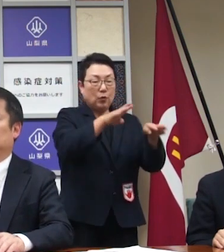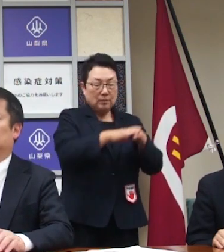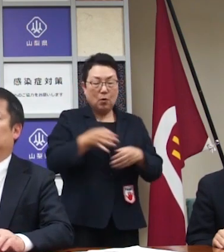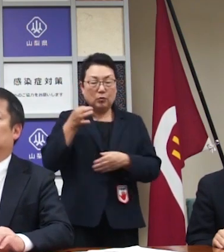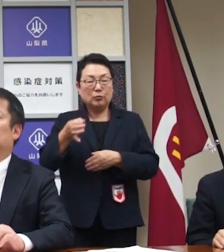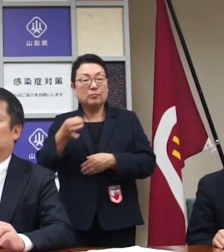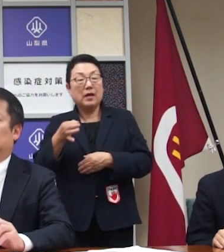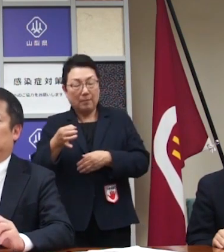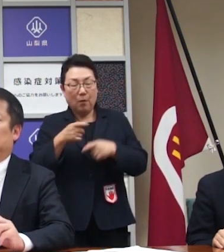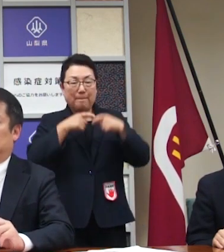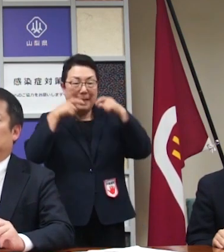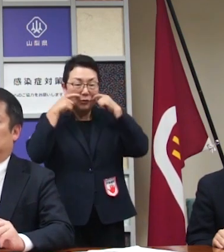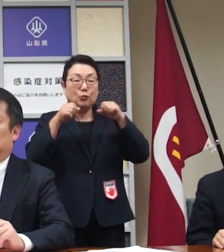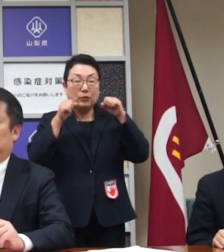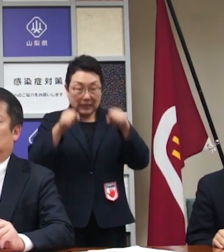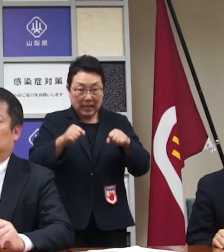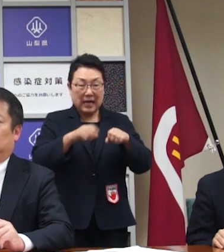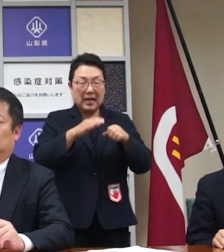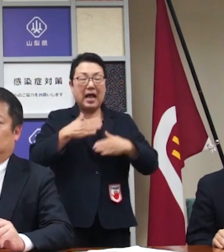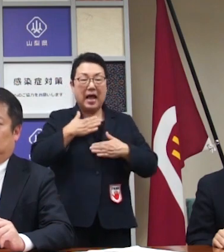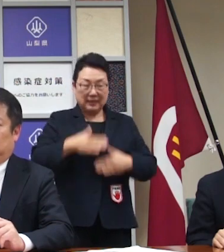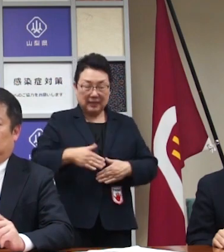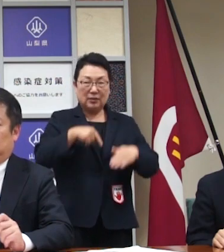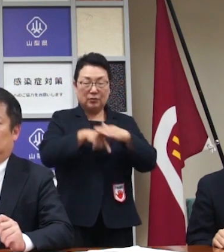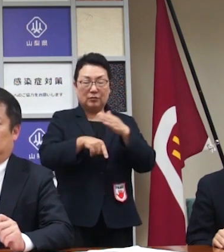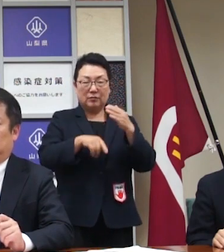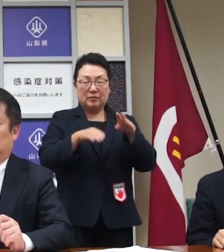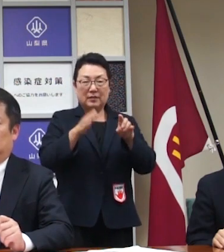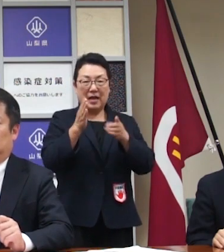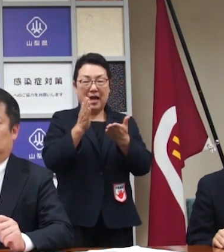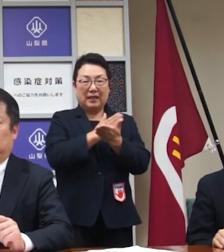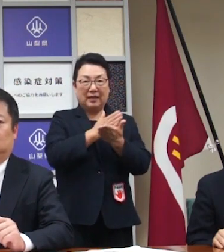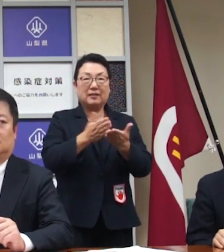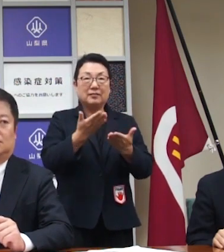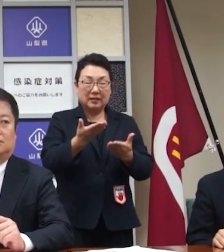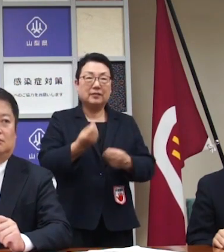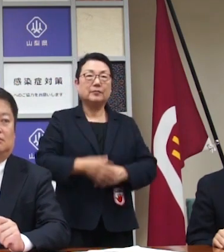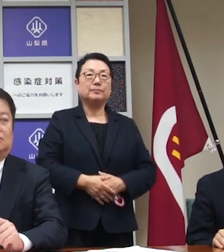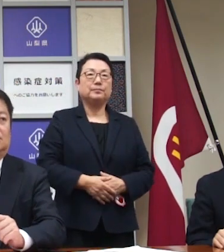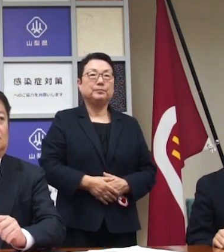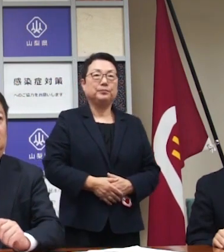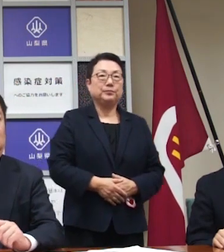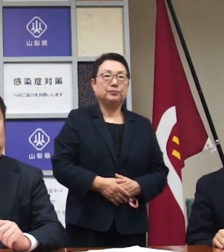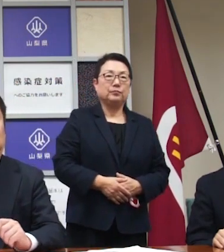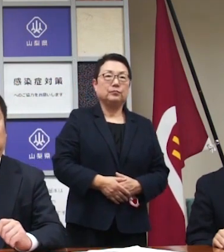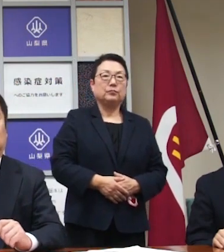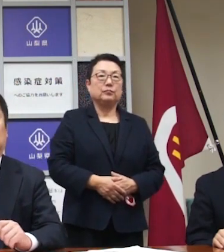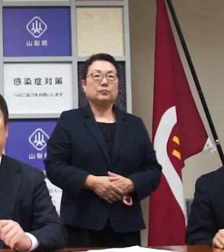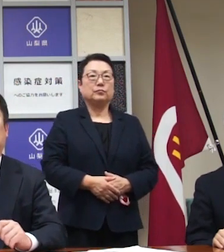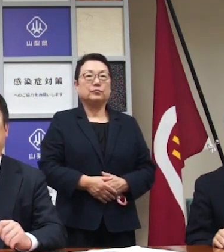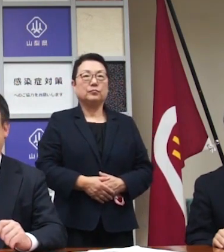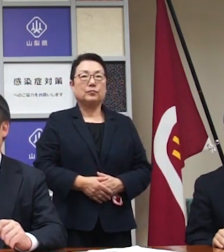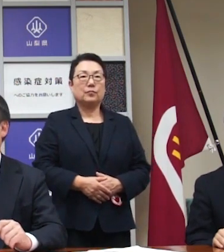はい、というのが大きな判断の根拠、はい、ということです、 はい、 他にいかがでしょうか。